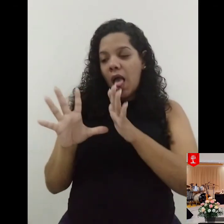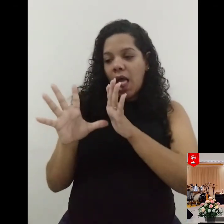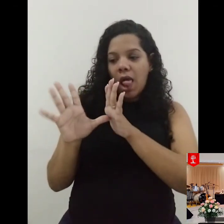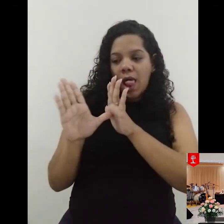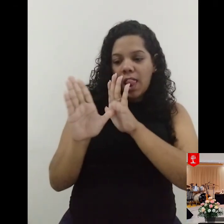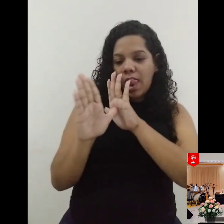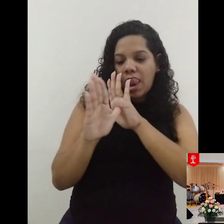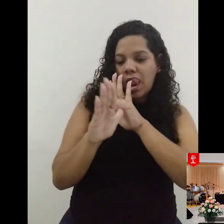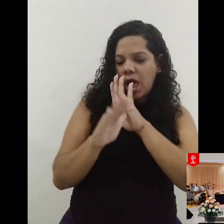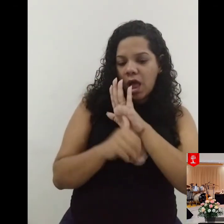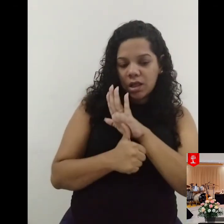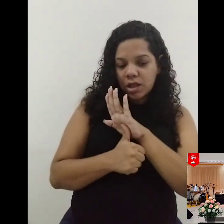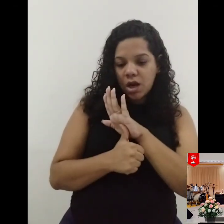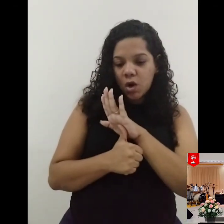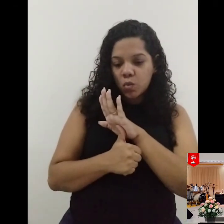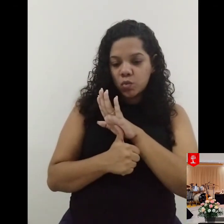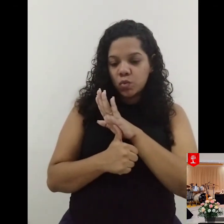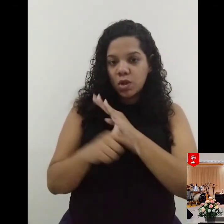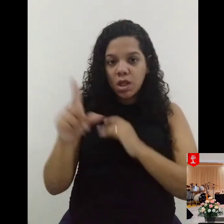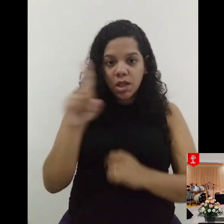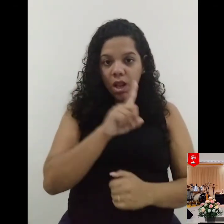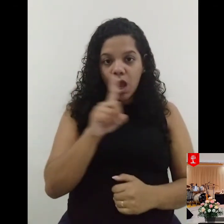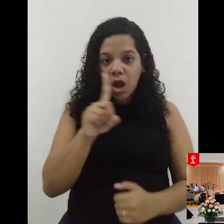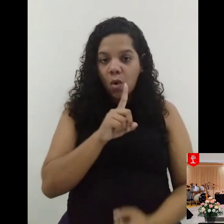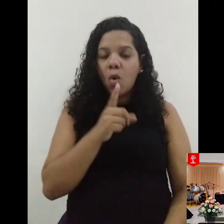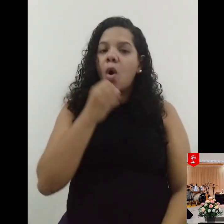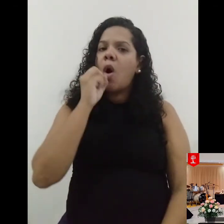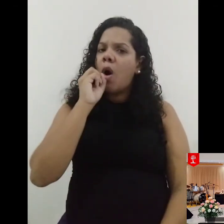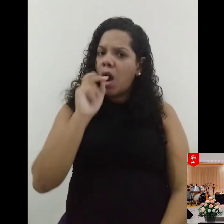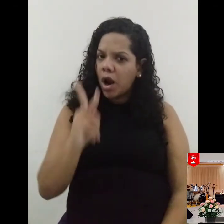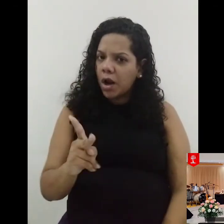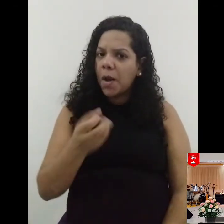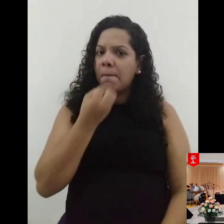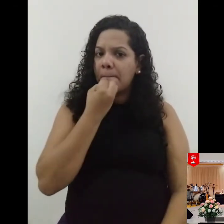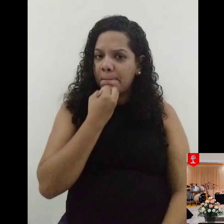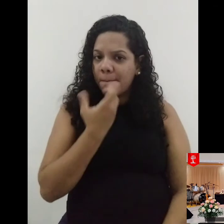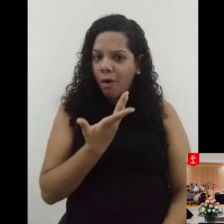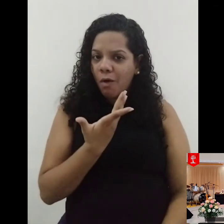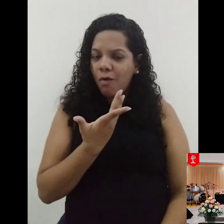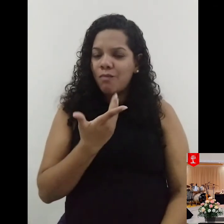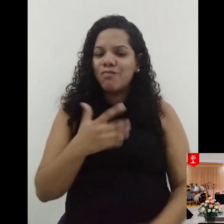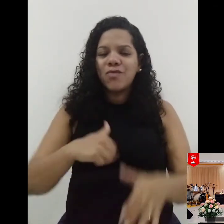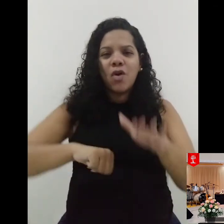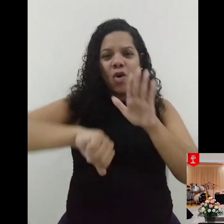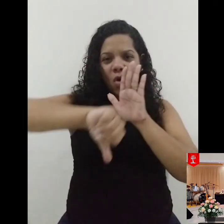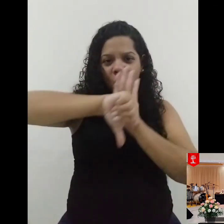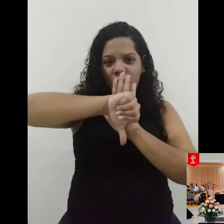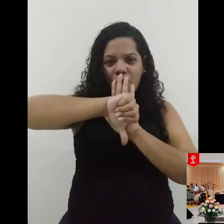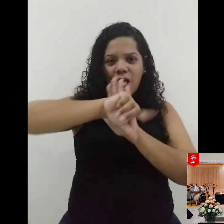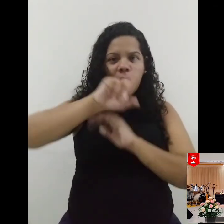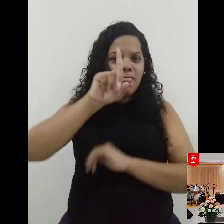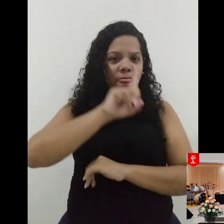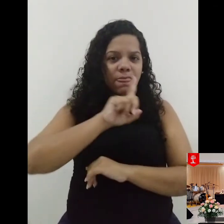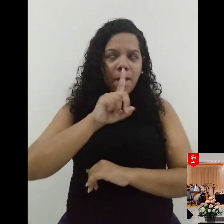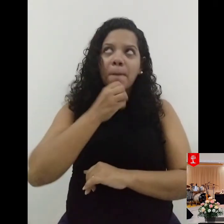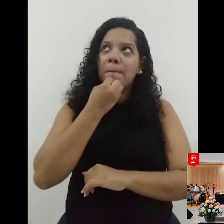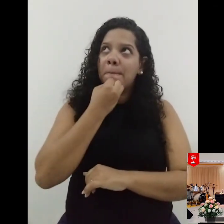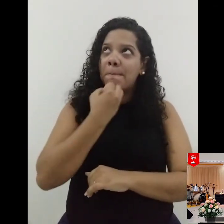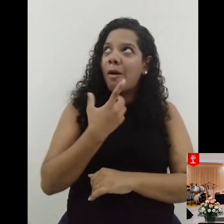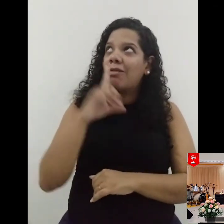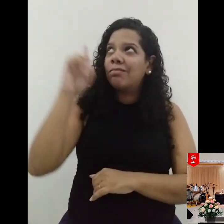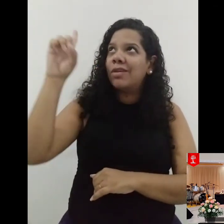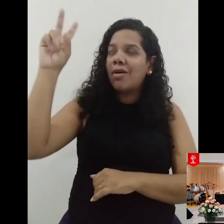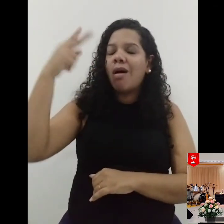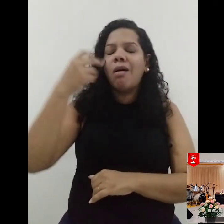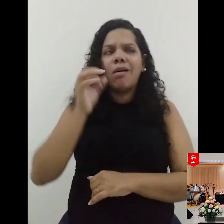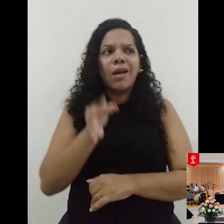O jejum era uma prática louvável? Sim. A contribuição dele era louvável? Sim.